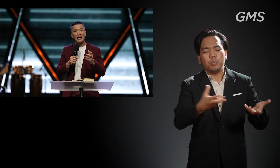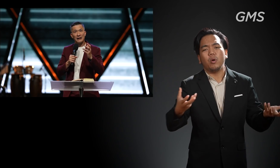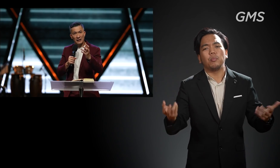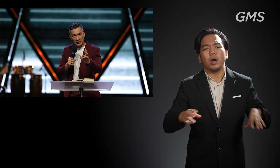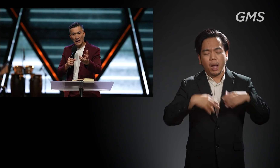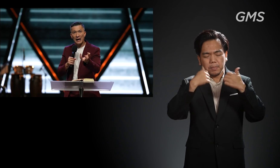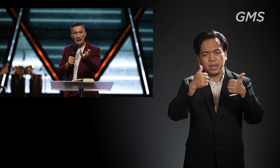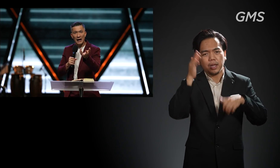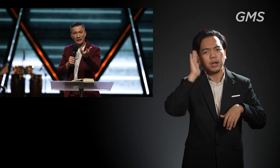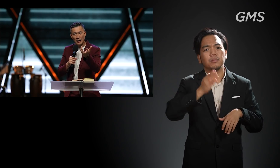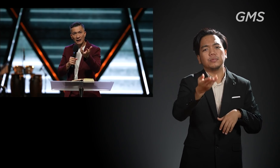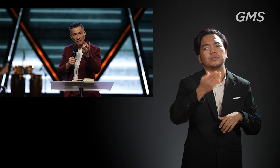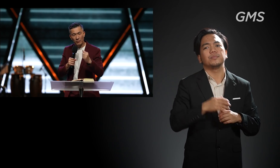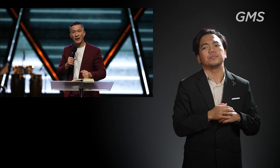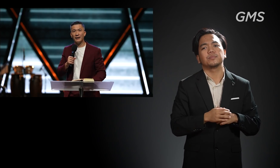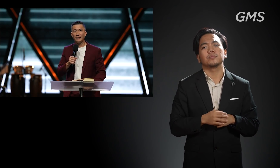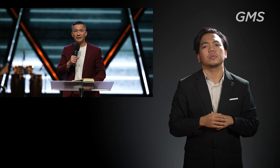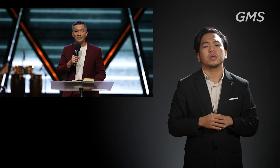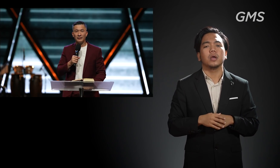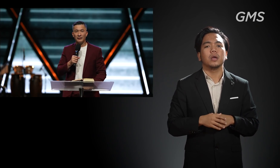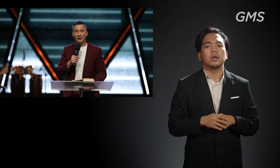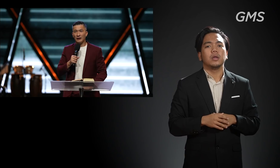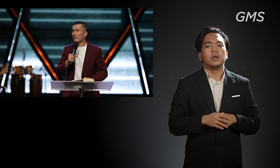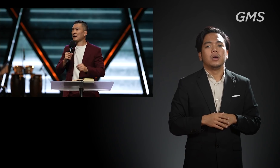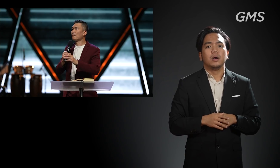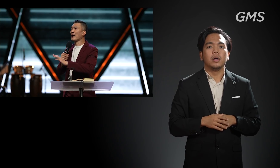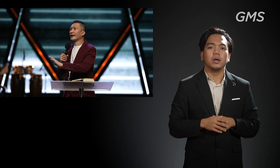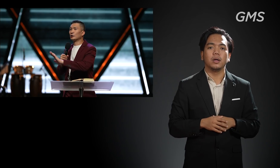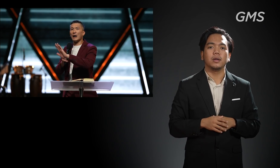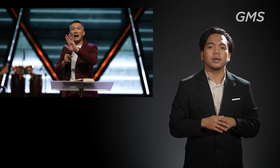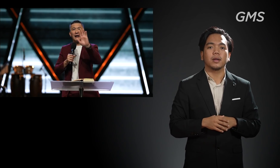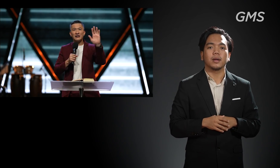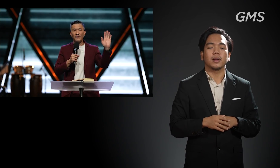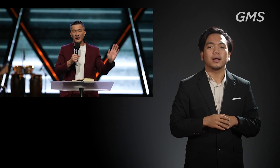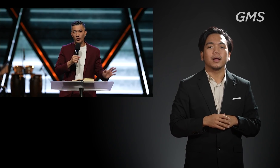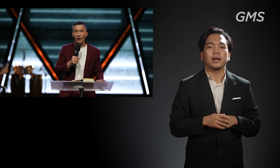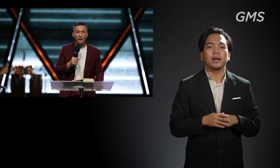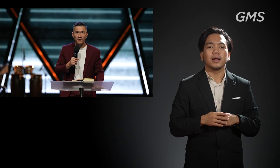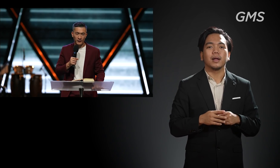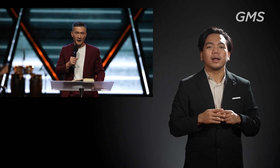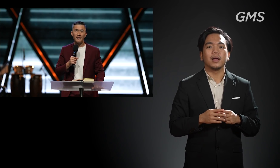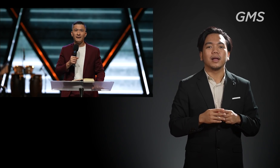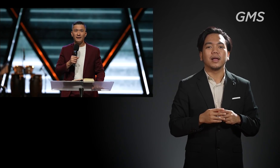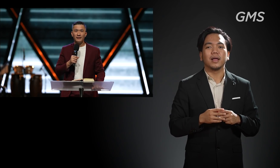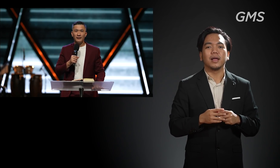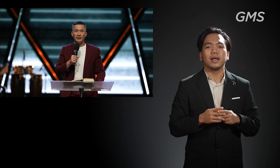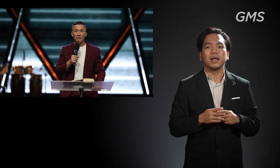memang ada kemampuan, daripada dipakai untuk hal-hal yang sifatnya show off